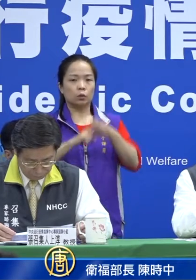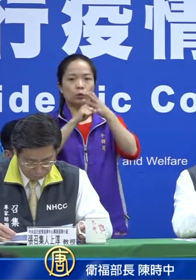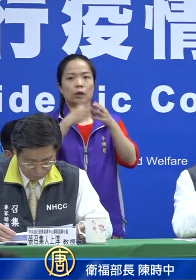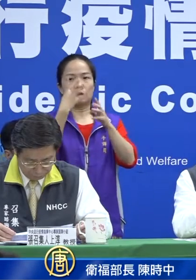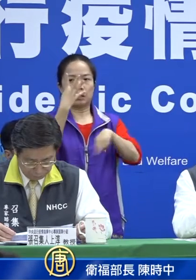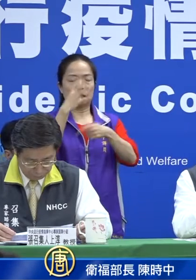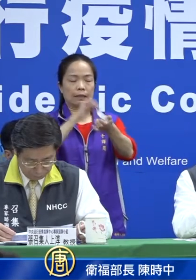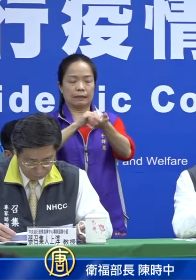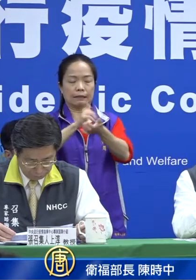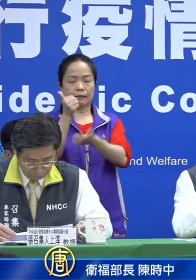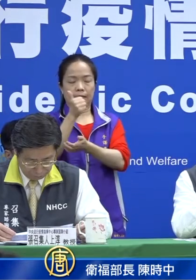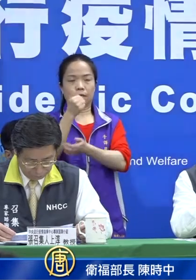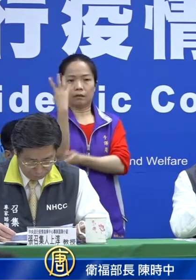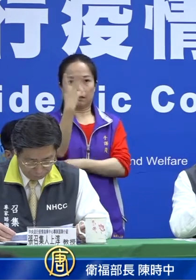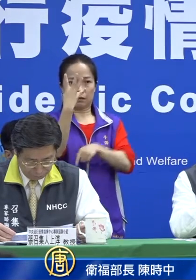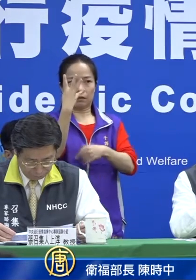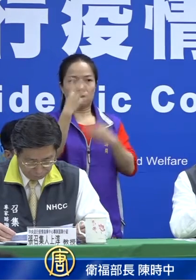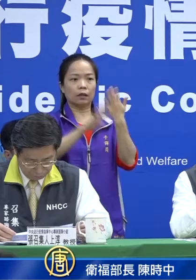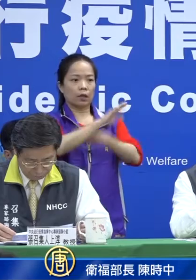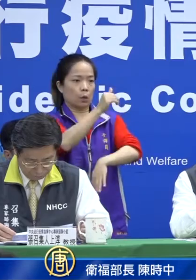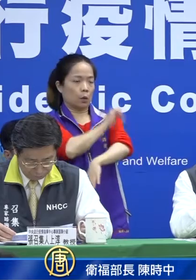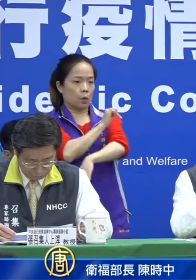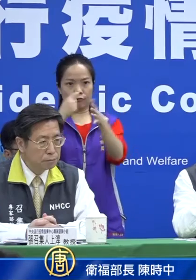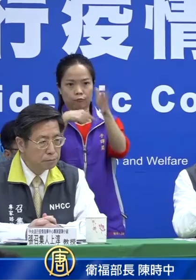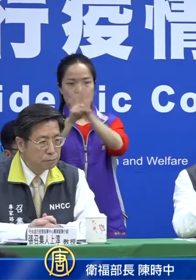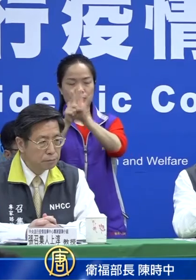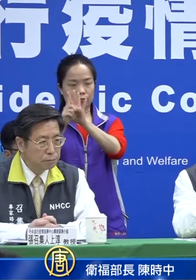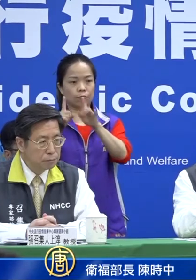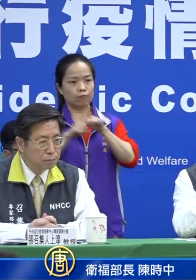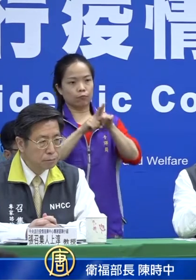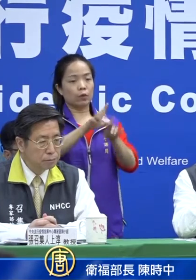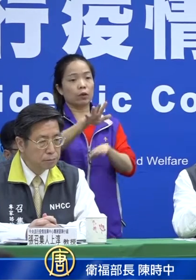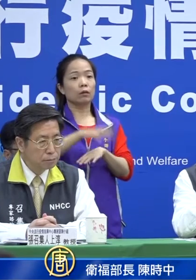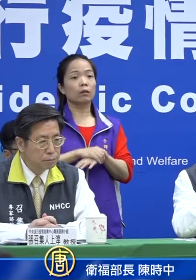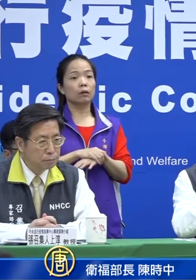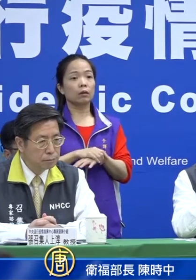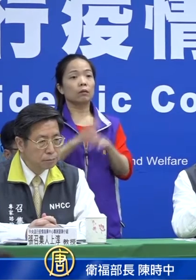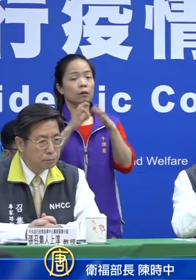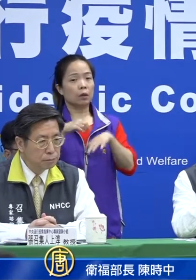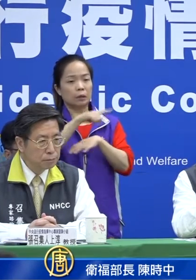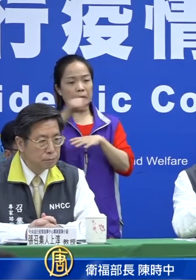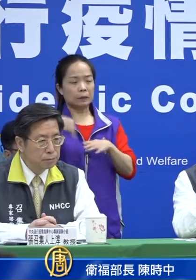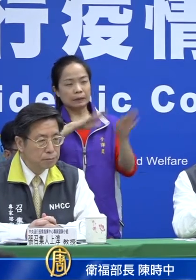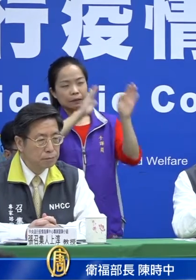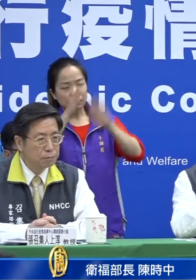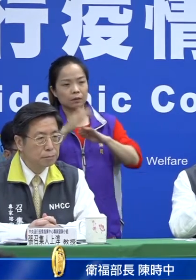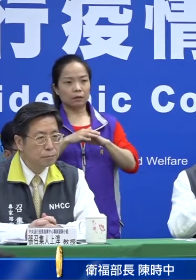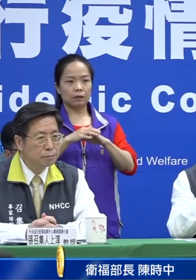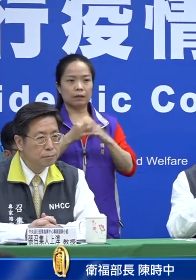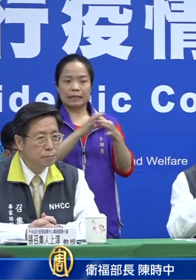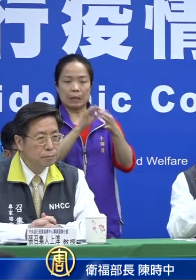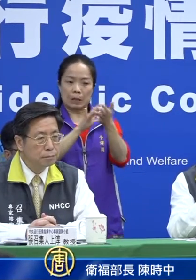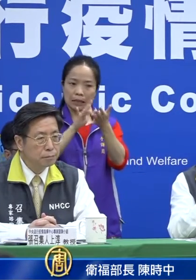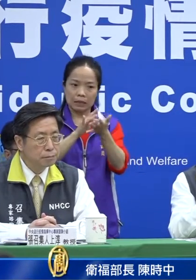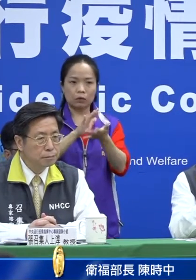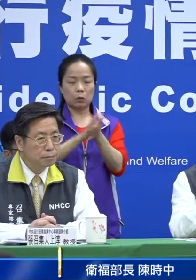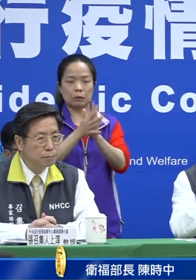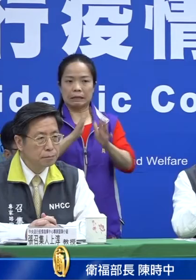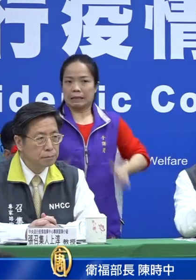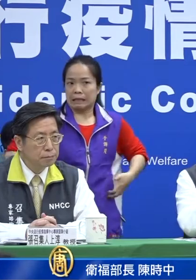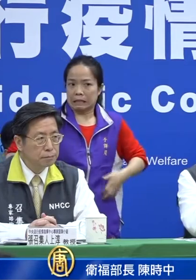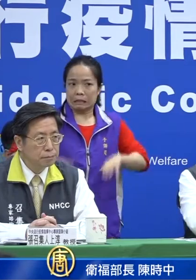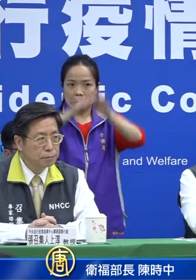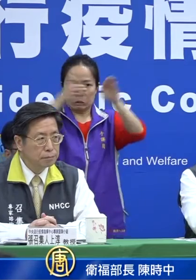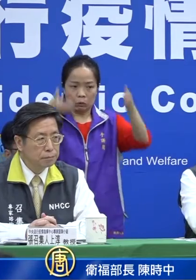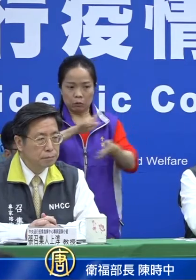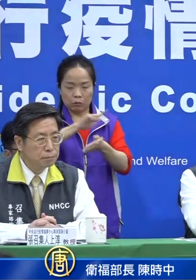师，哈，那九位护理人员。那也因应整个的情况，当然相关的药物跟急救箱，我们也都